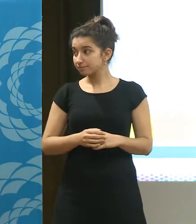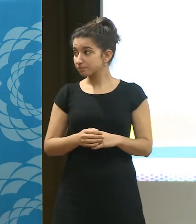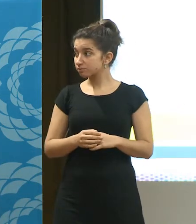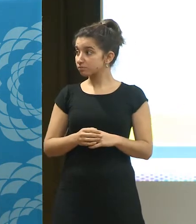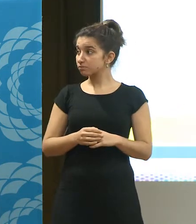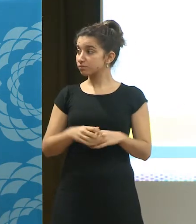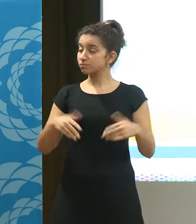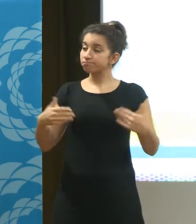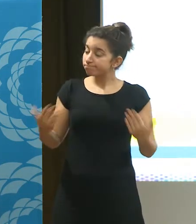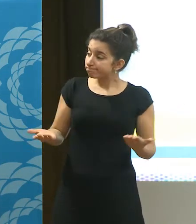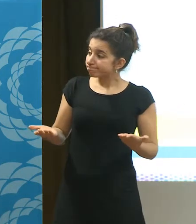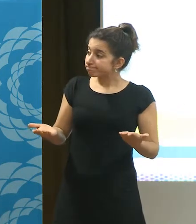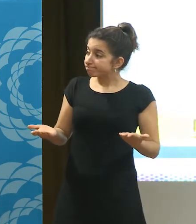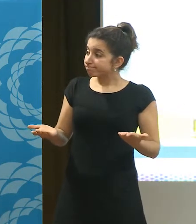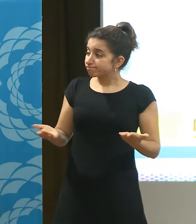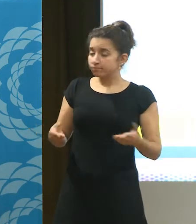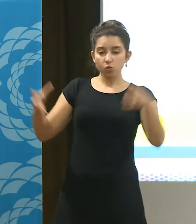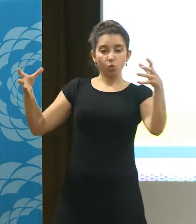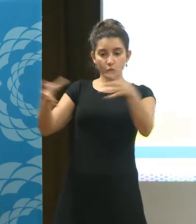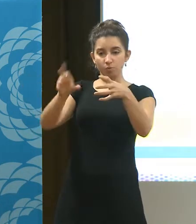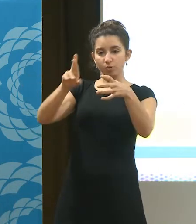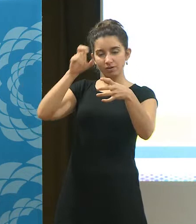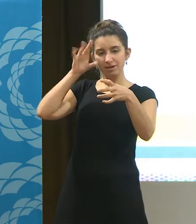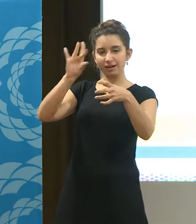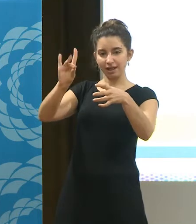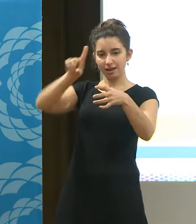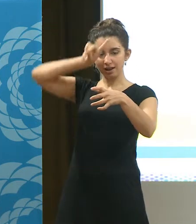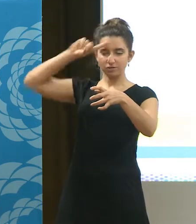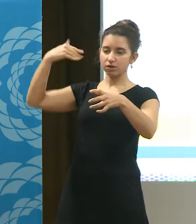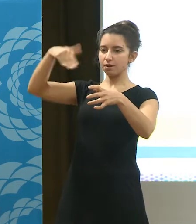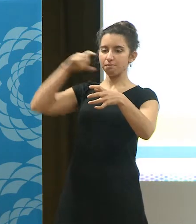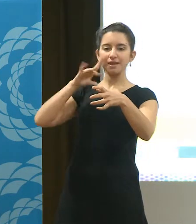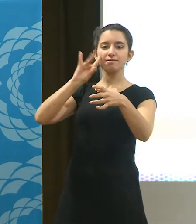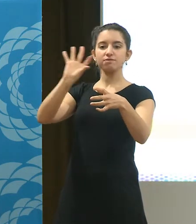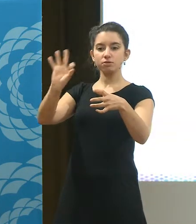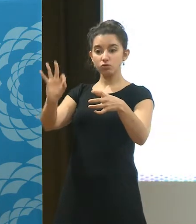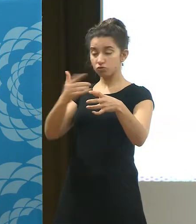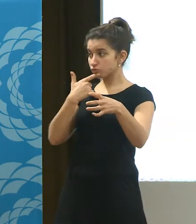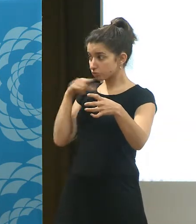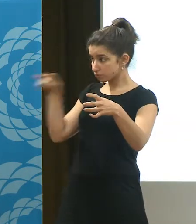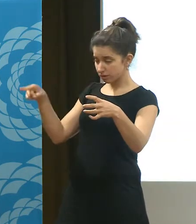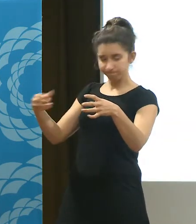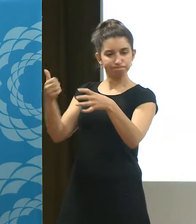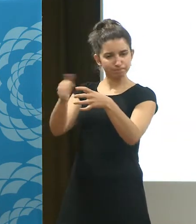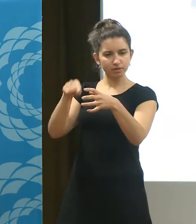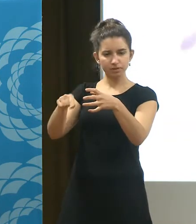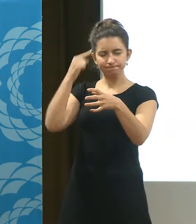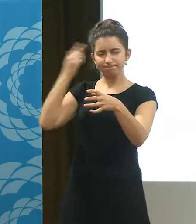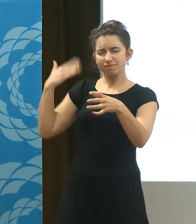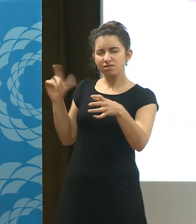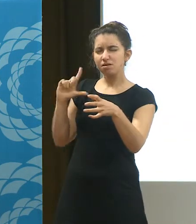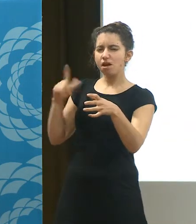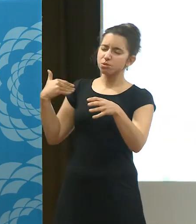Después, bueno, uno de los desde la Red Nacional de Medios Alternativos es el espacio en donde articulamos. Venimos conversando hace tiempo